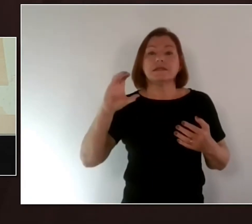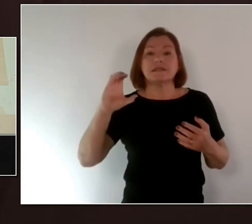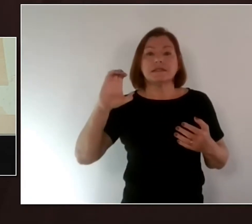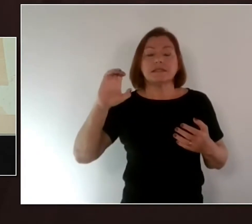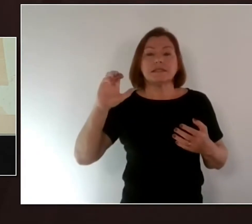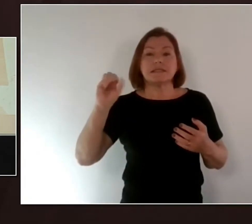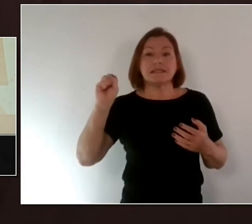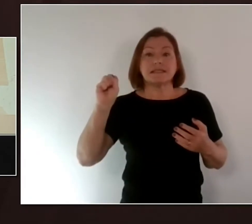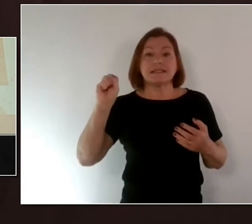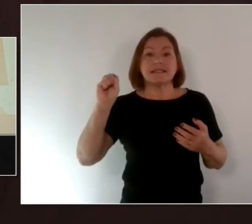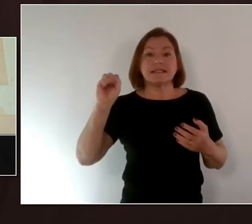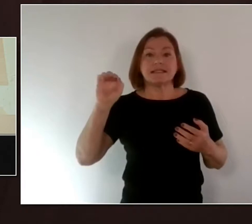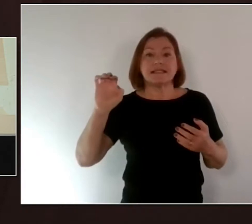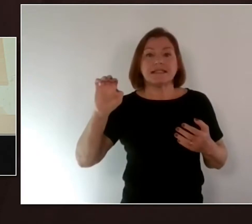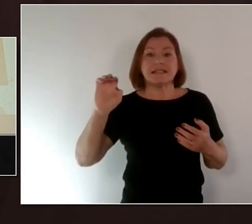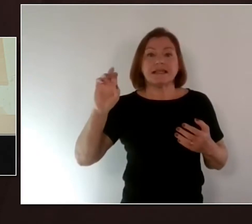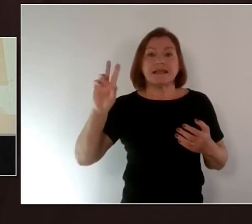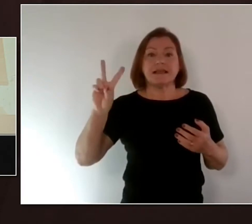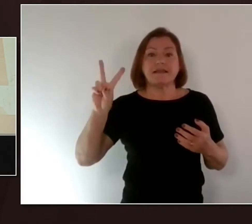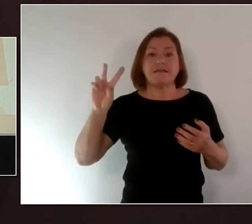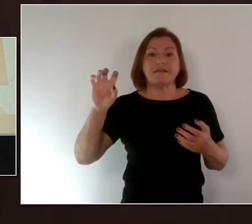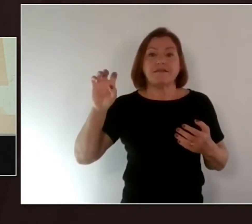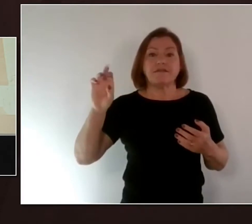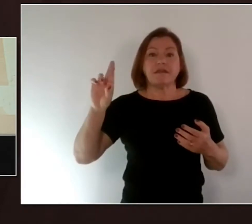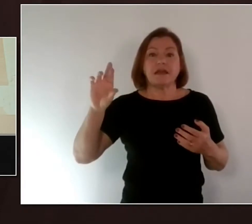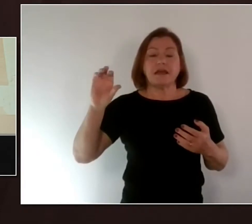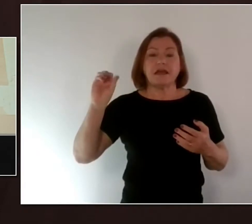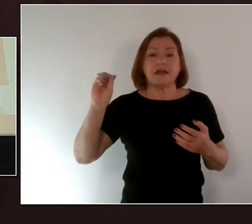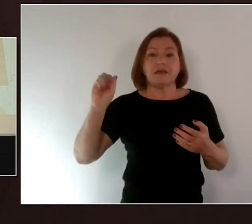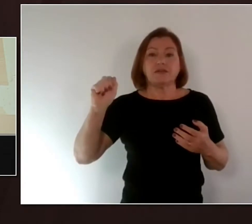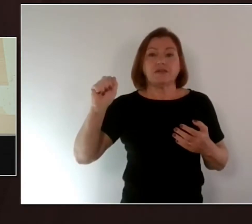Valeriano, Aureliano e por fim